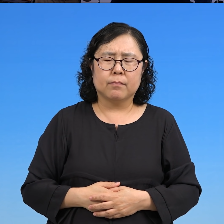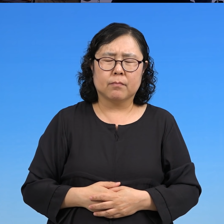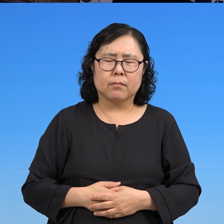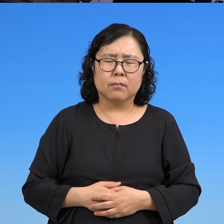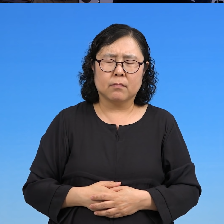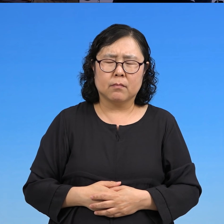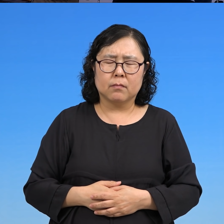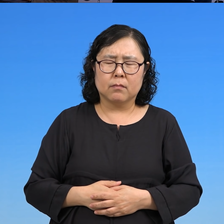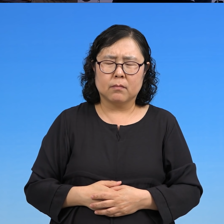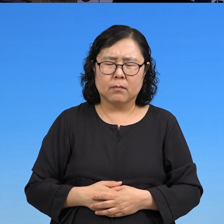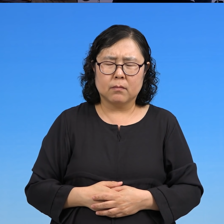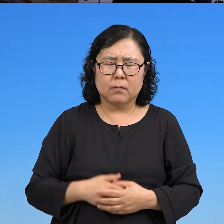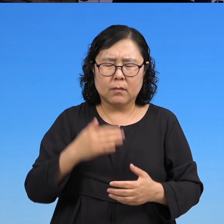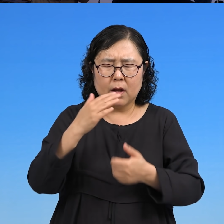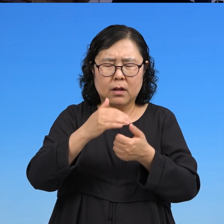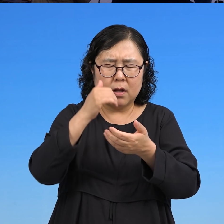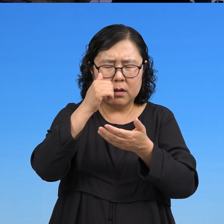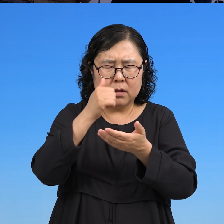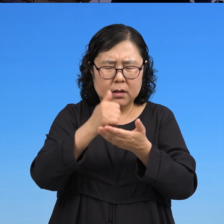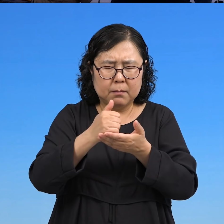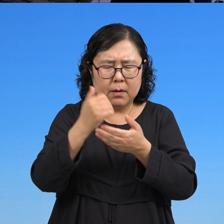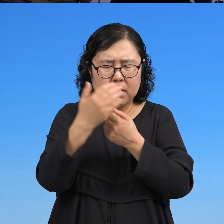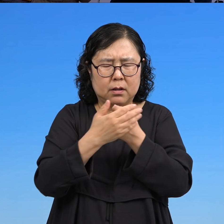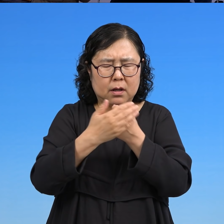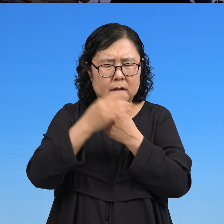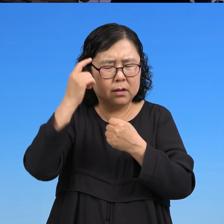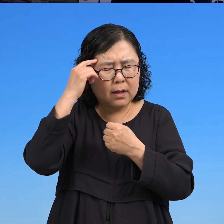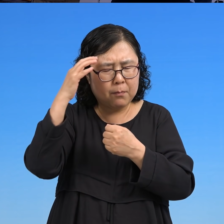하나님 오늘도 은혜를 주시는 성공합니다.